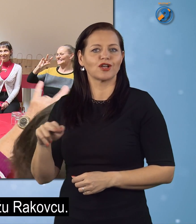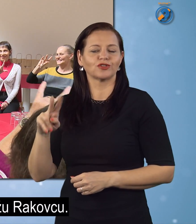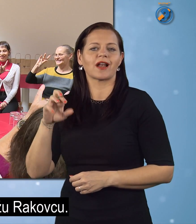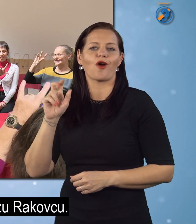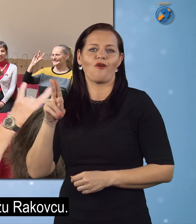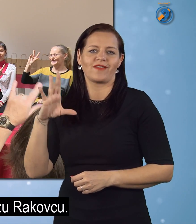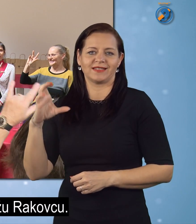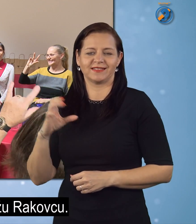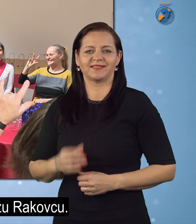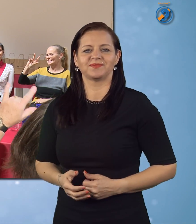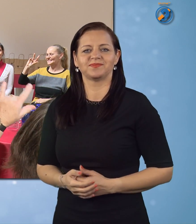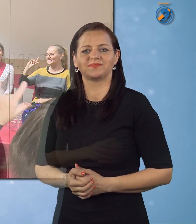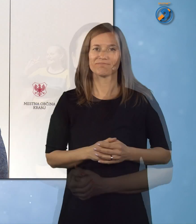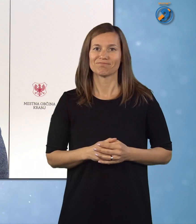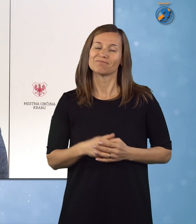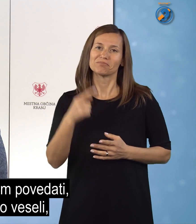Rakovcu.